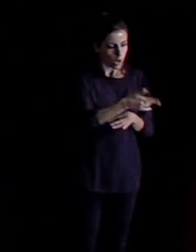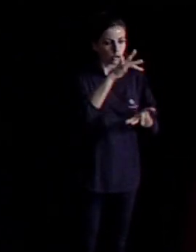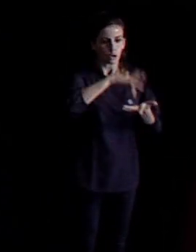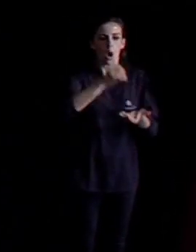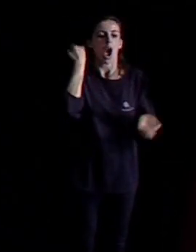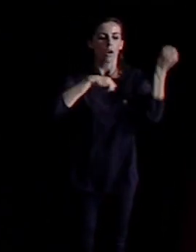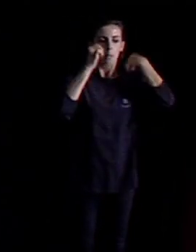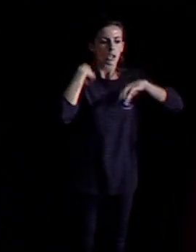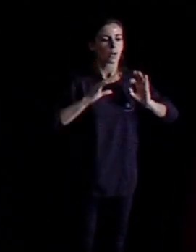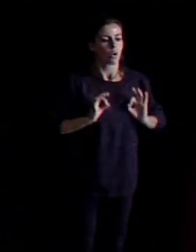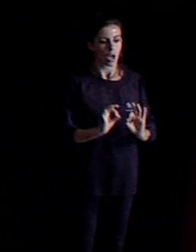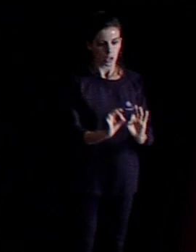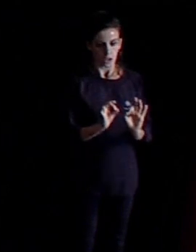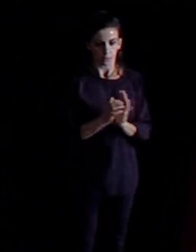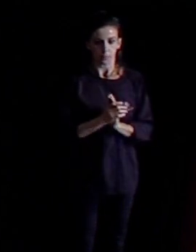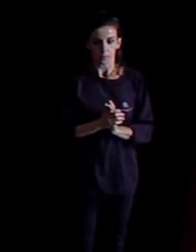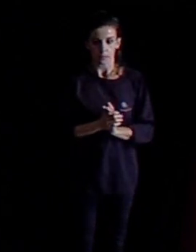esa manera.